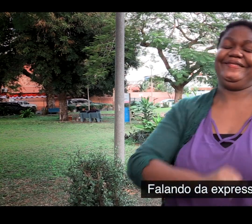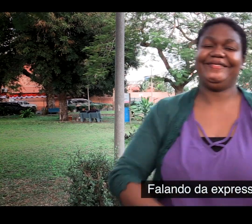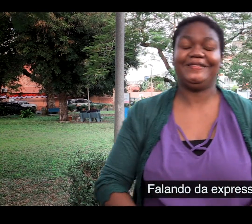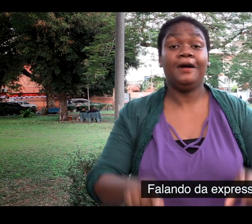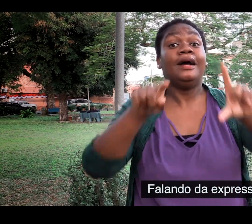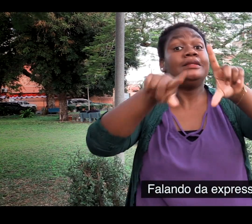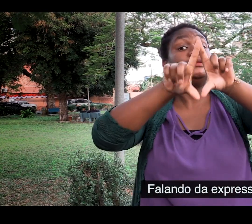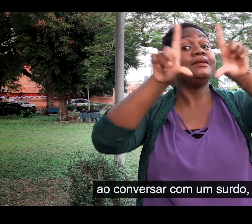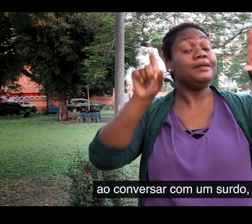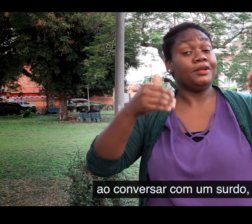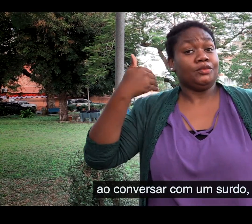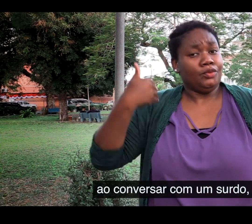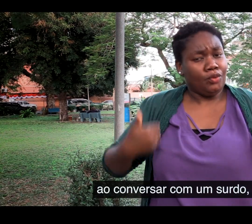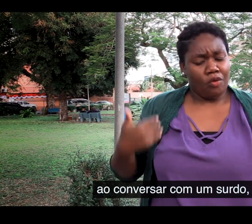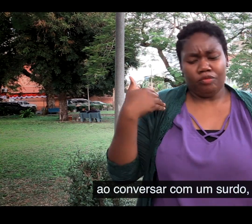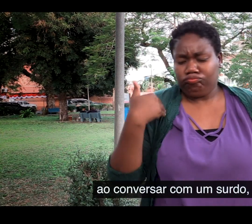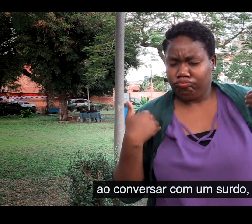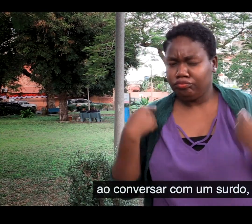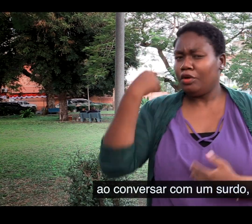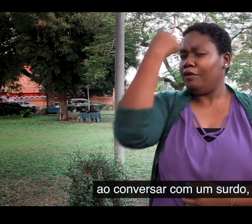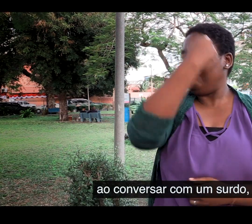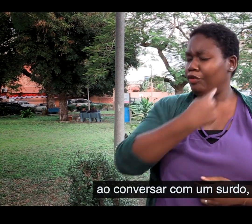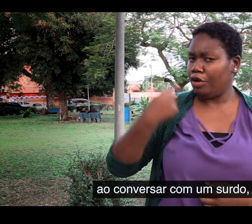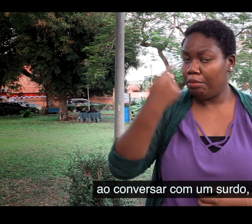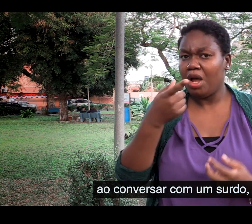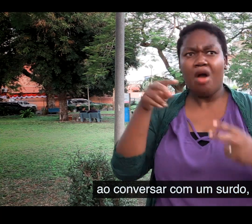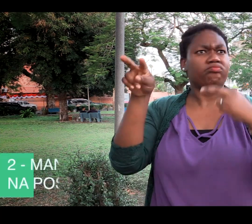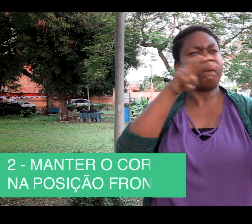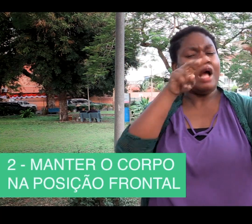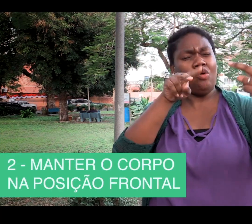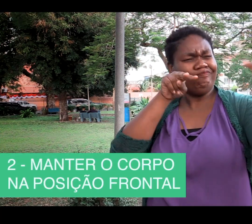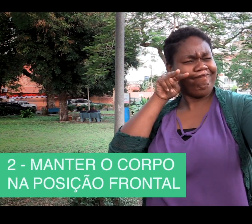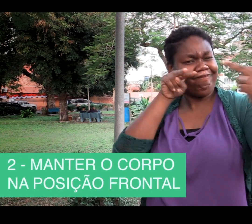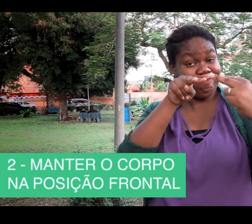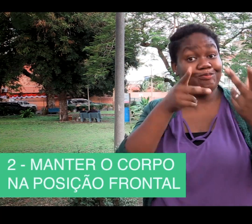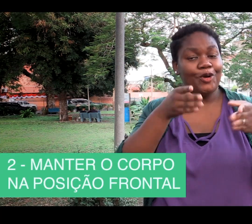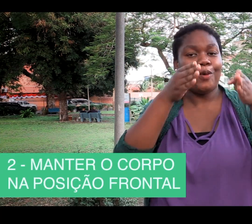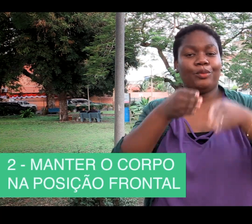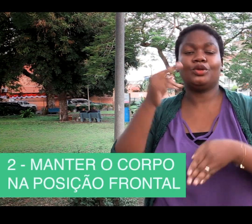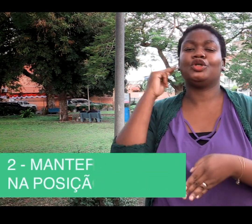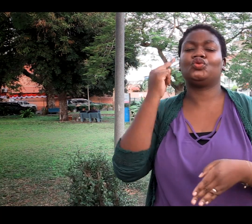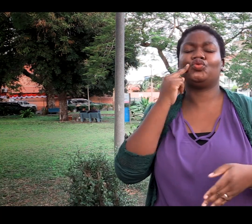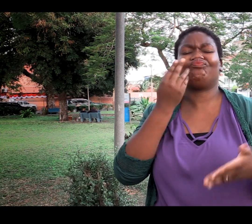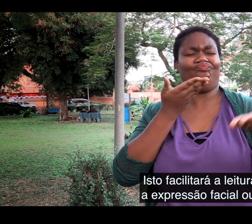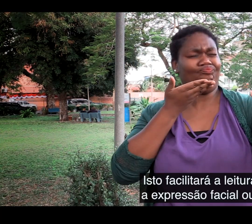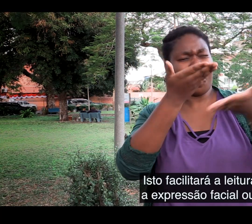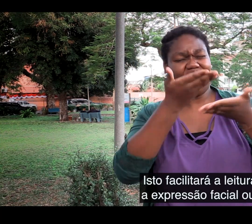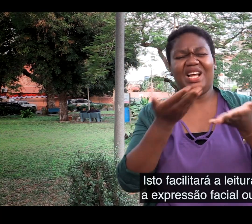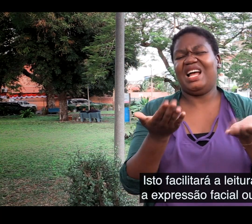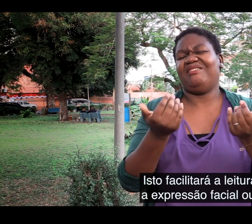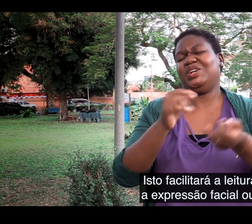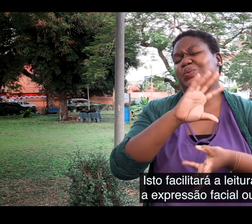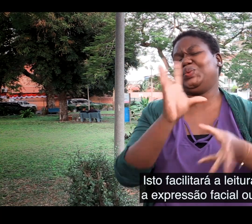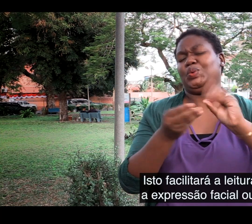Falando de expressão facial, ao conversar com um surdo, não fique de lado. A conversa tem de ser frontal.